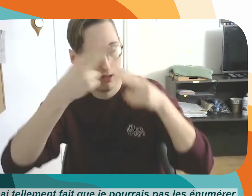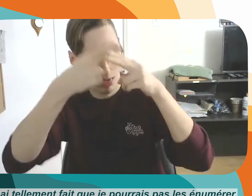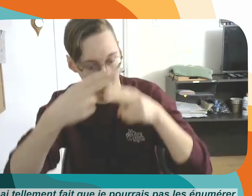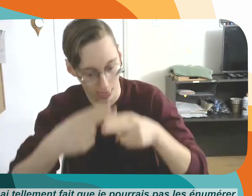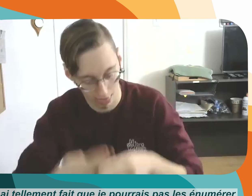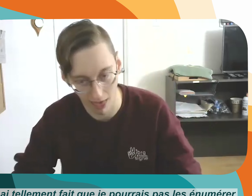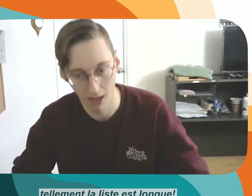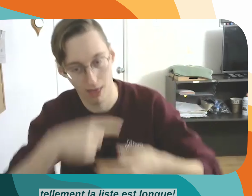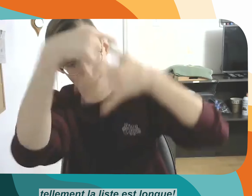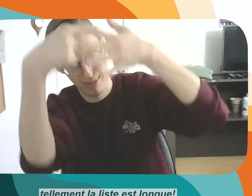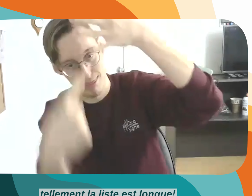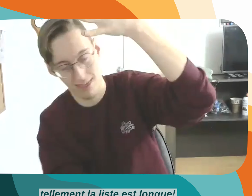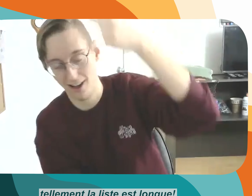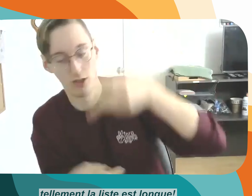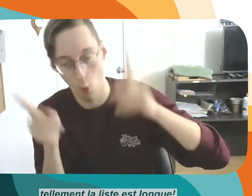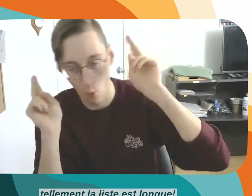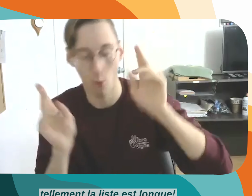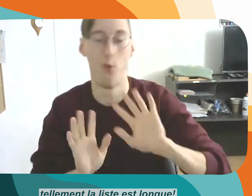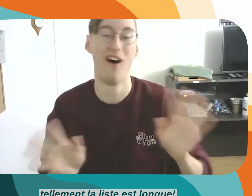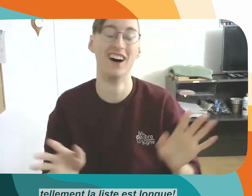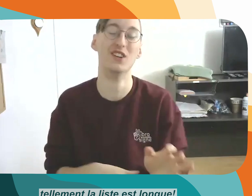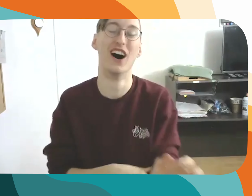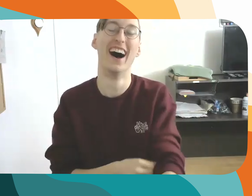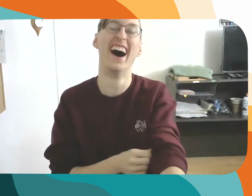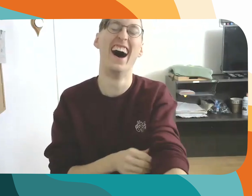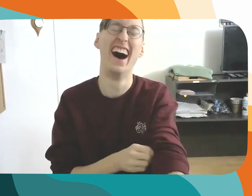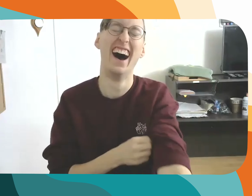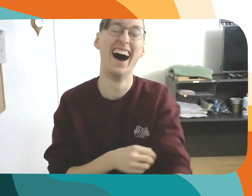que je ne pourrais pas les énumérer tellement la liste est longue.